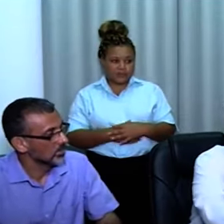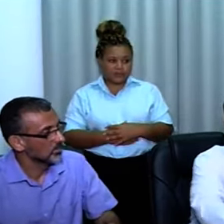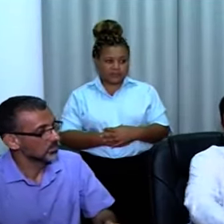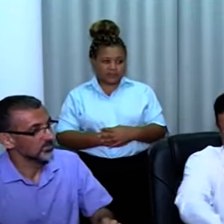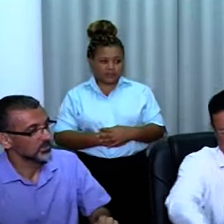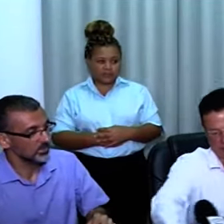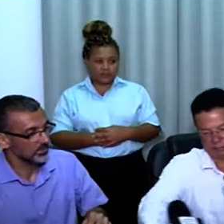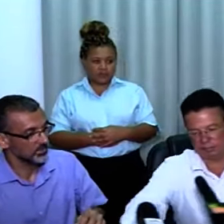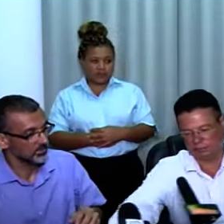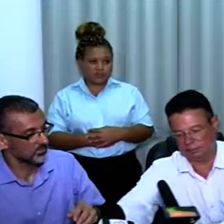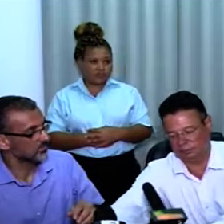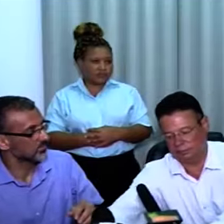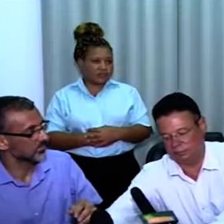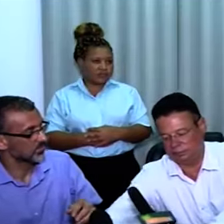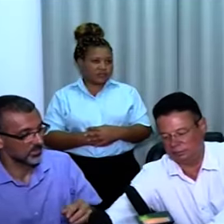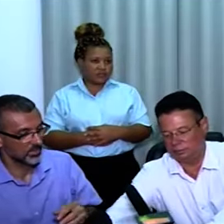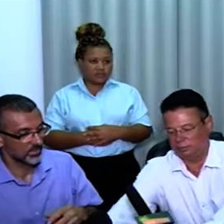Chavi,